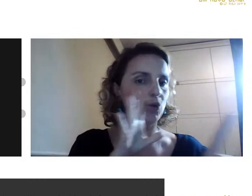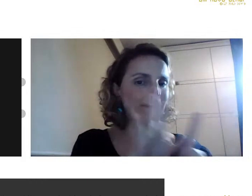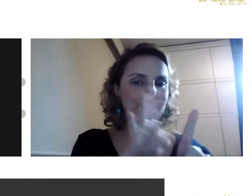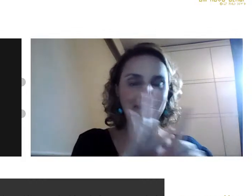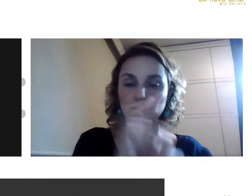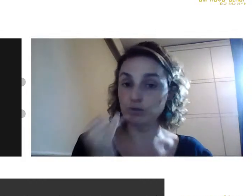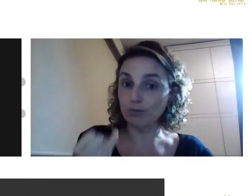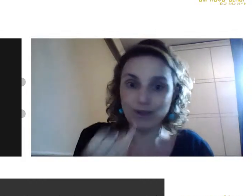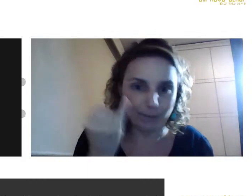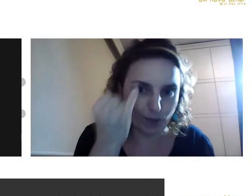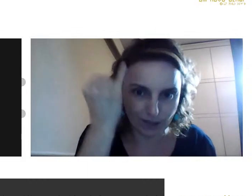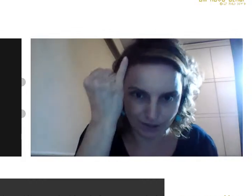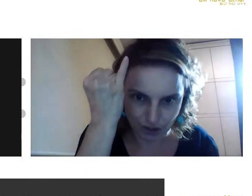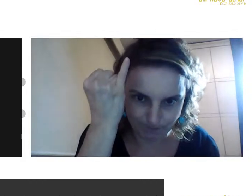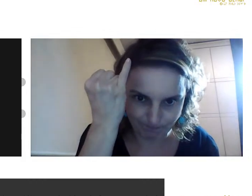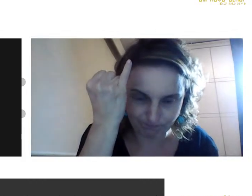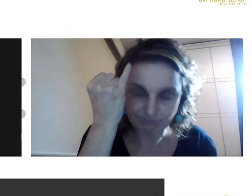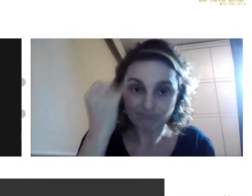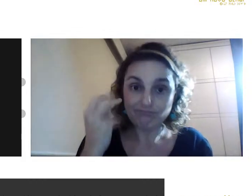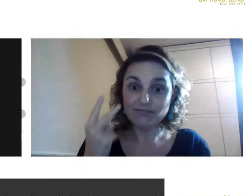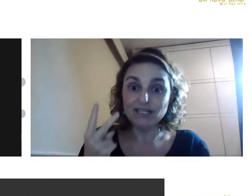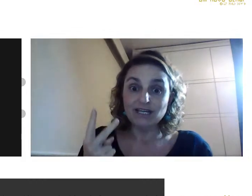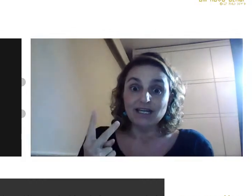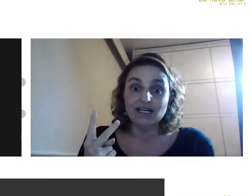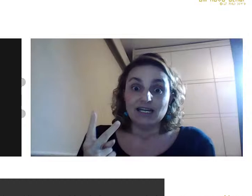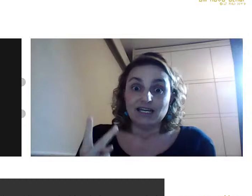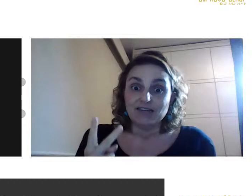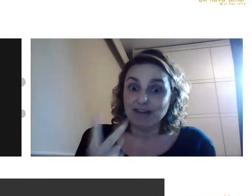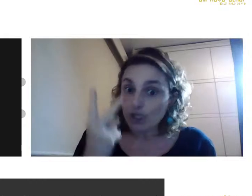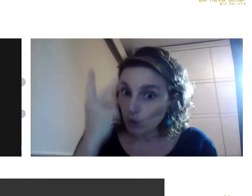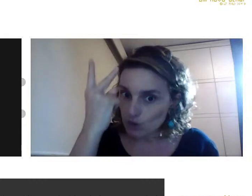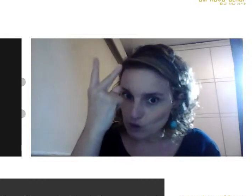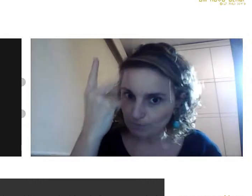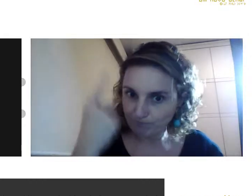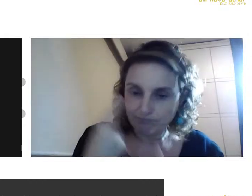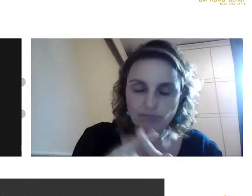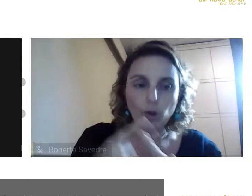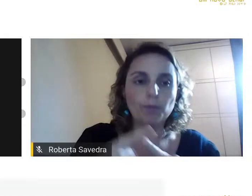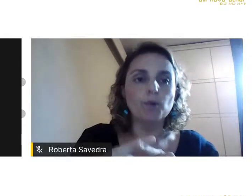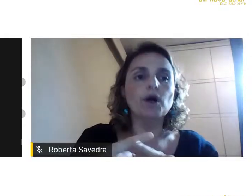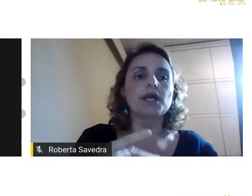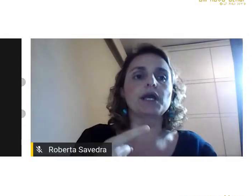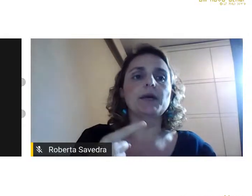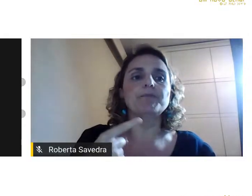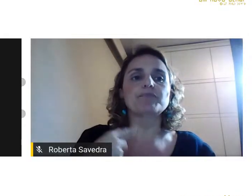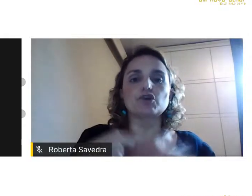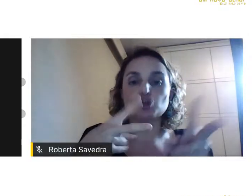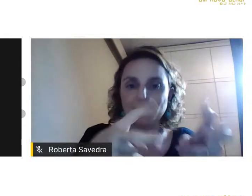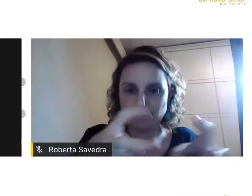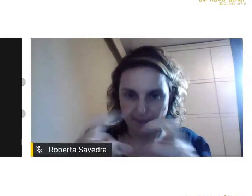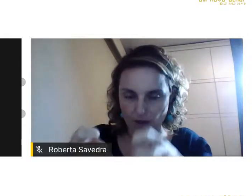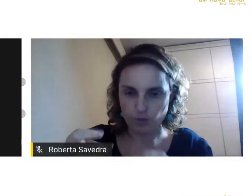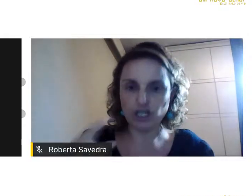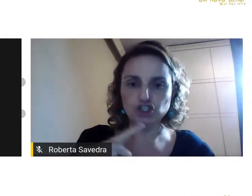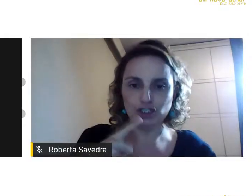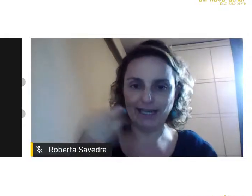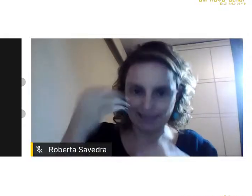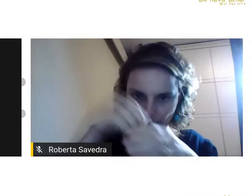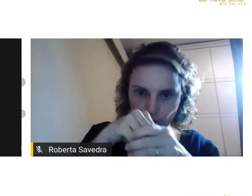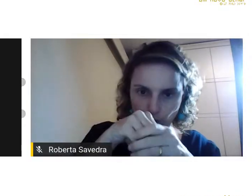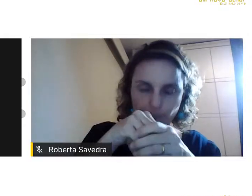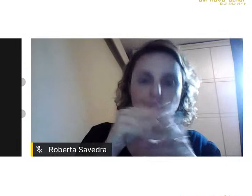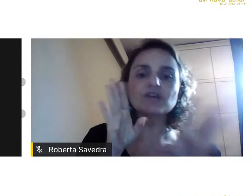Facebook e Instagram é são ferramentas de gestão importância e de muito